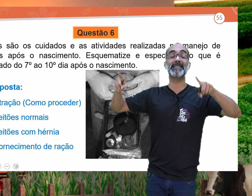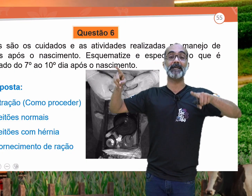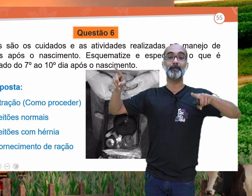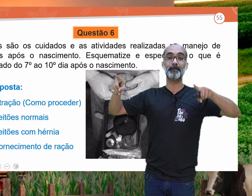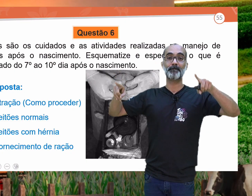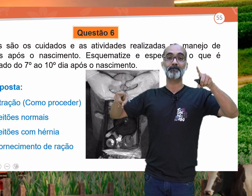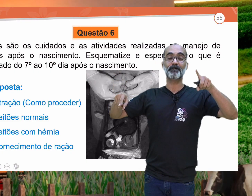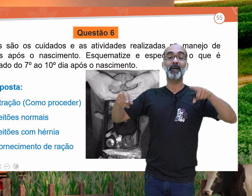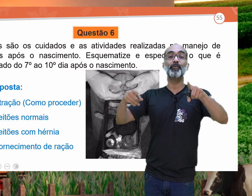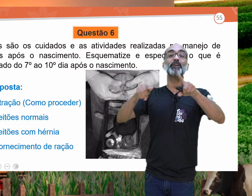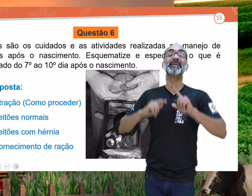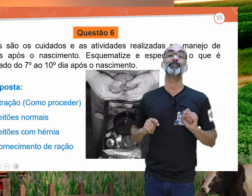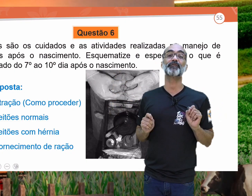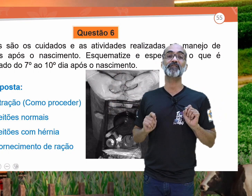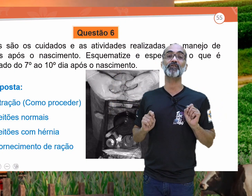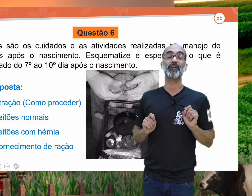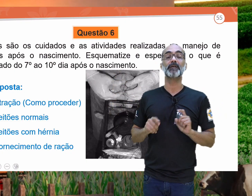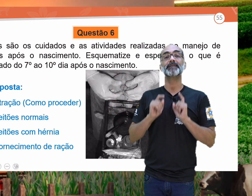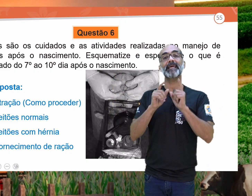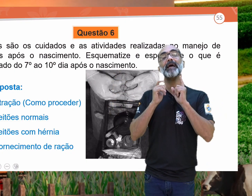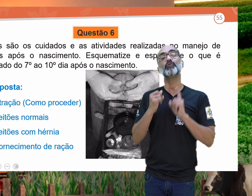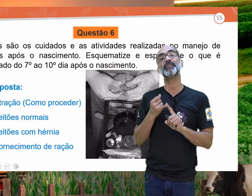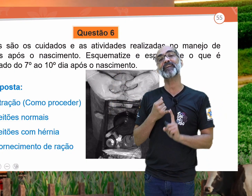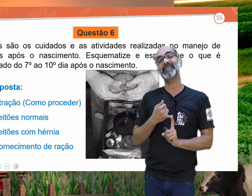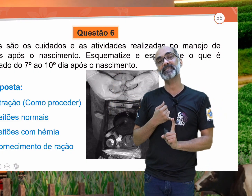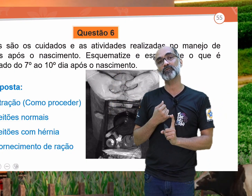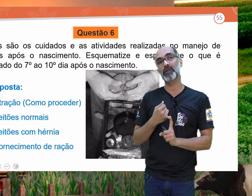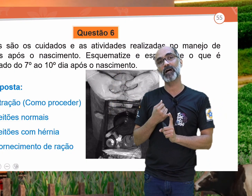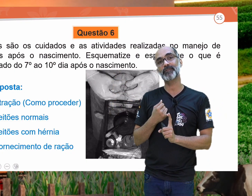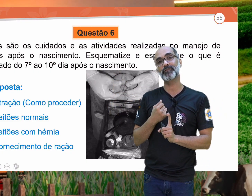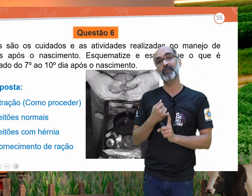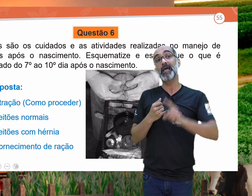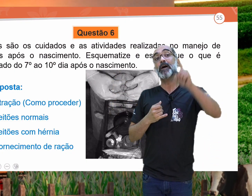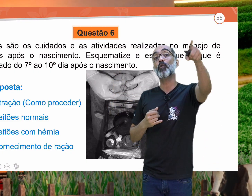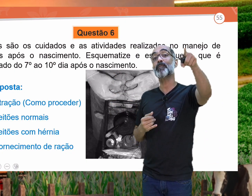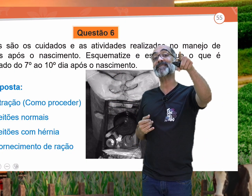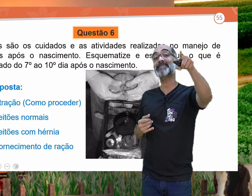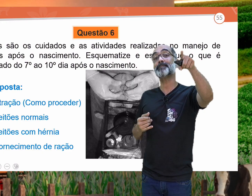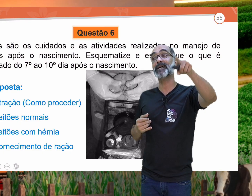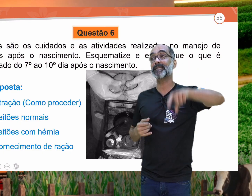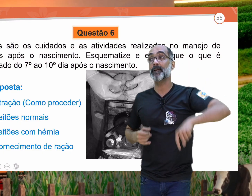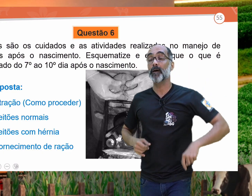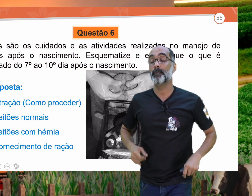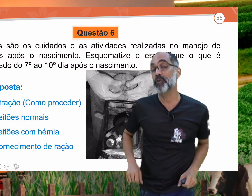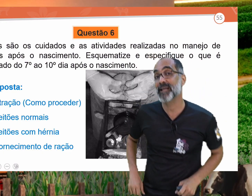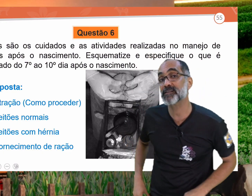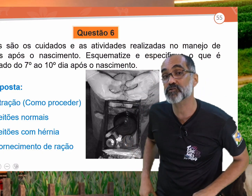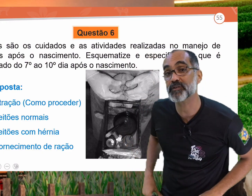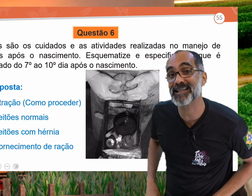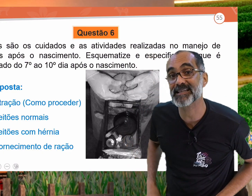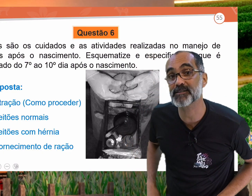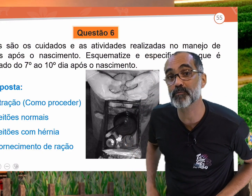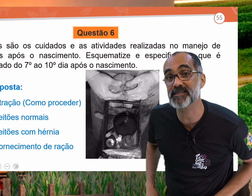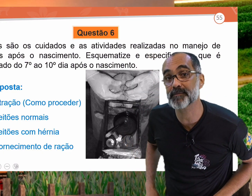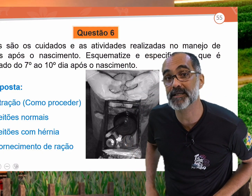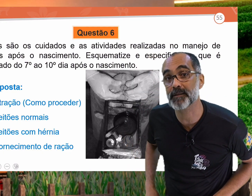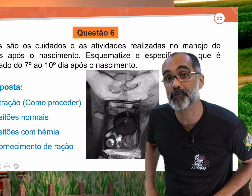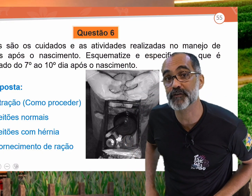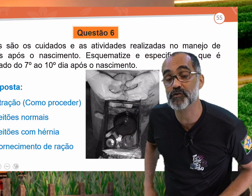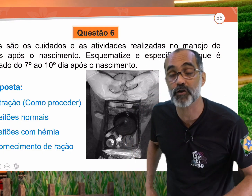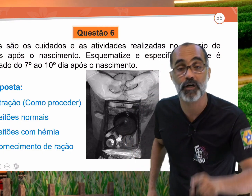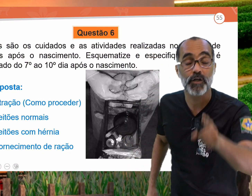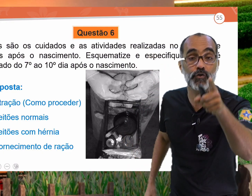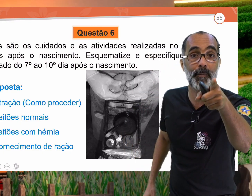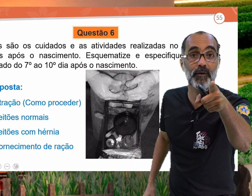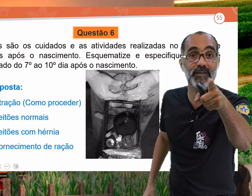uma semana. Por quê, professor? Tem a unificação do lote. Uma semana. Por causa do que dessa uma